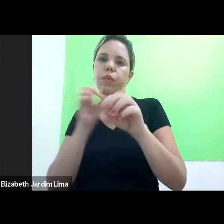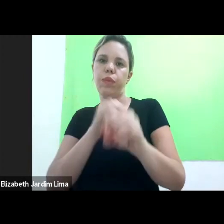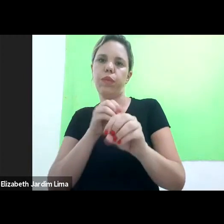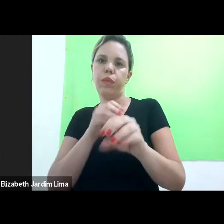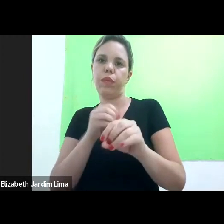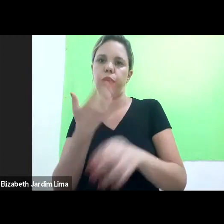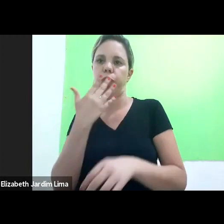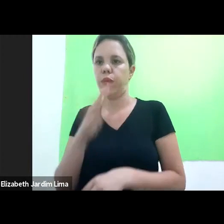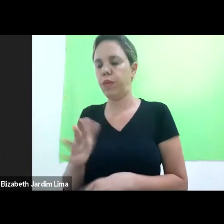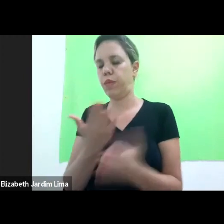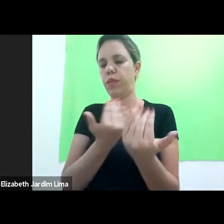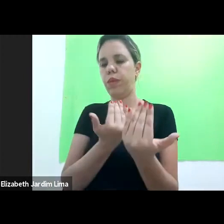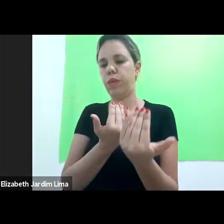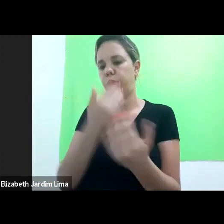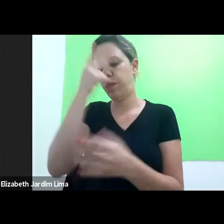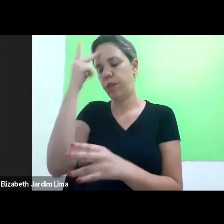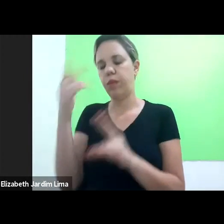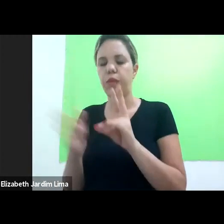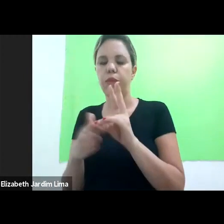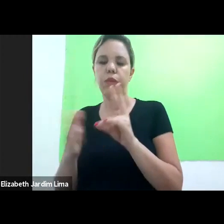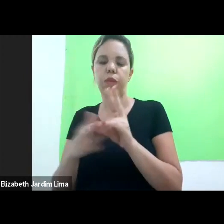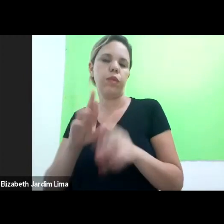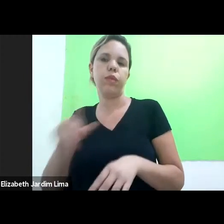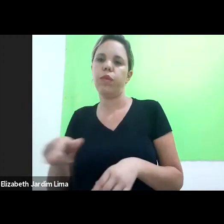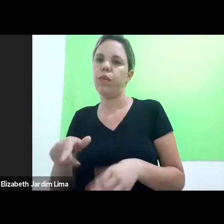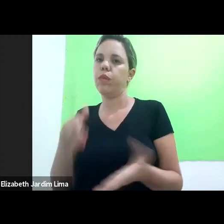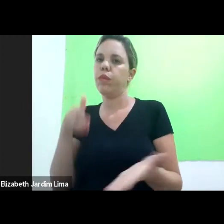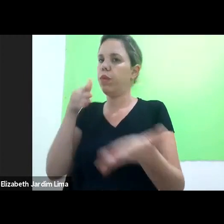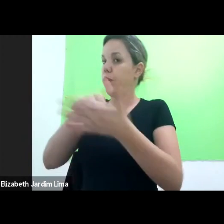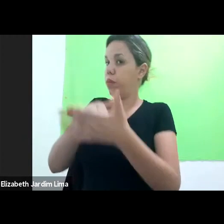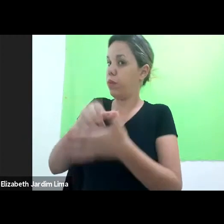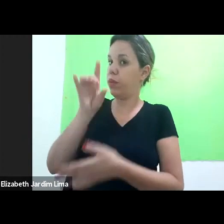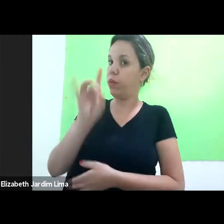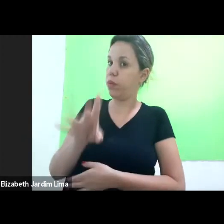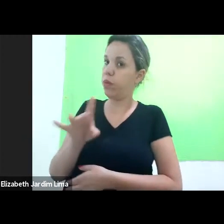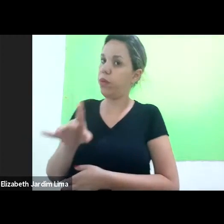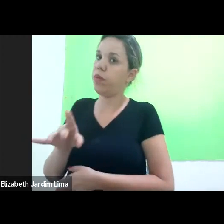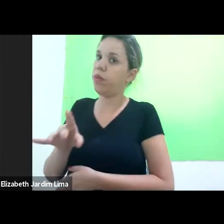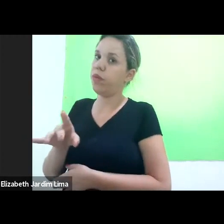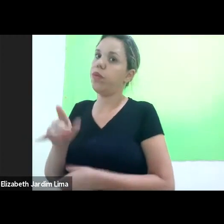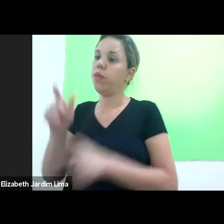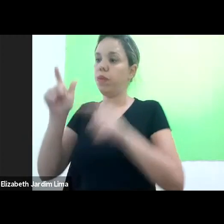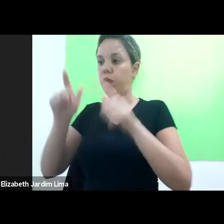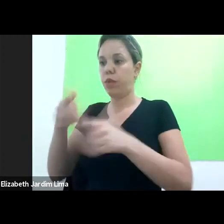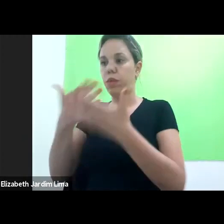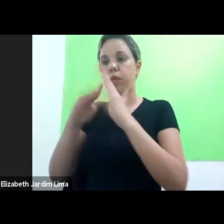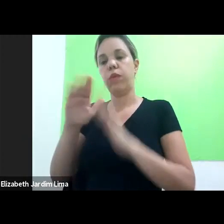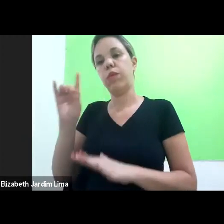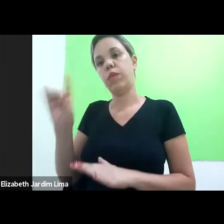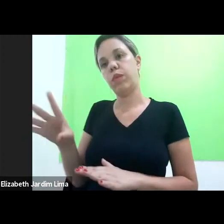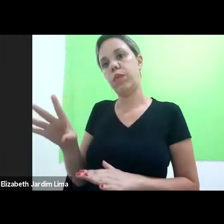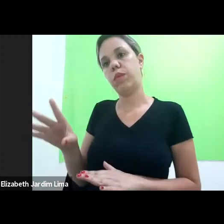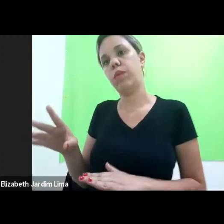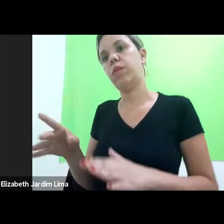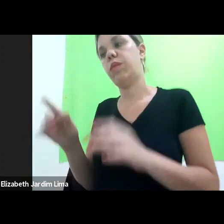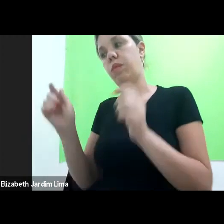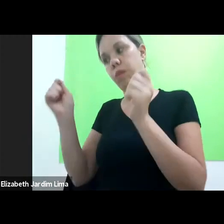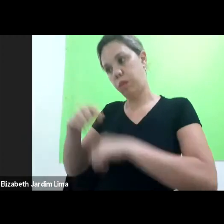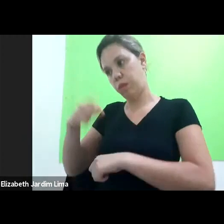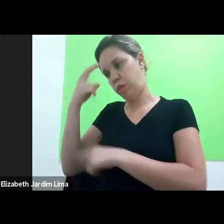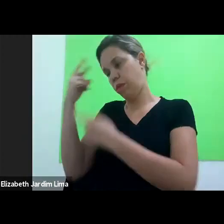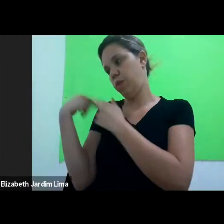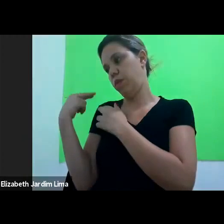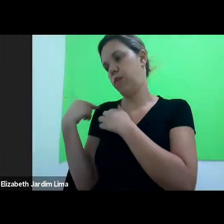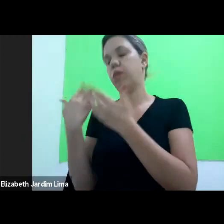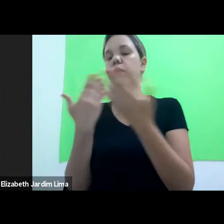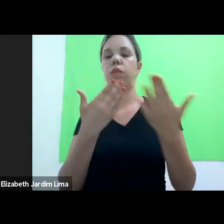criança e do jovem indígena não se restringe apenas a estar no ambiente da escola, compete aos professores, estar em casa, compete